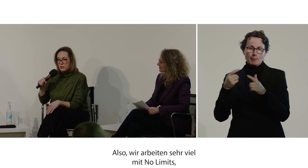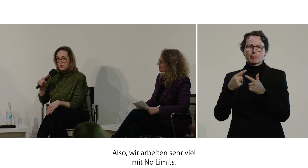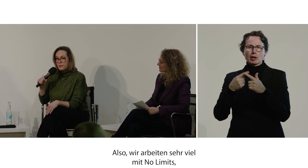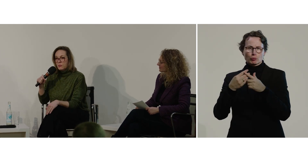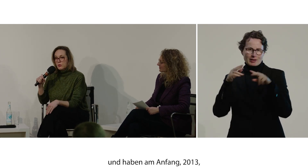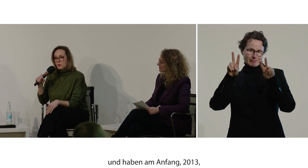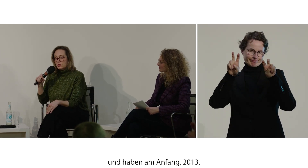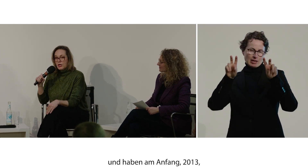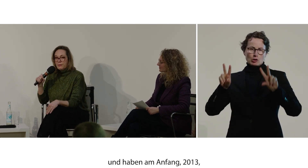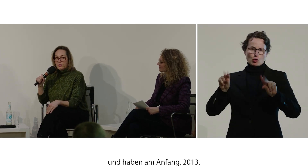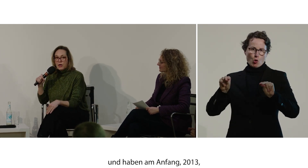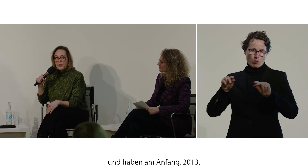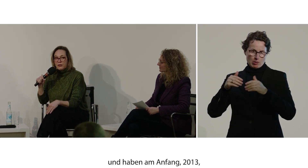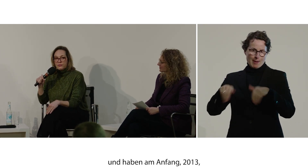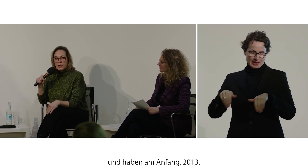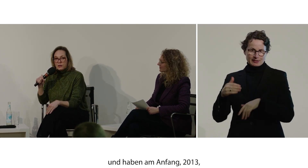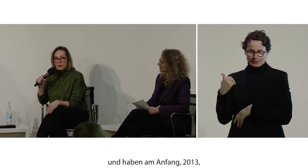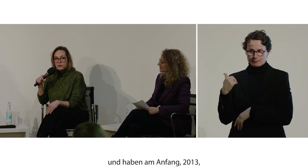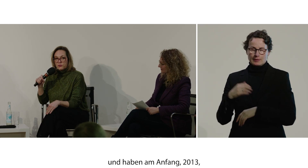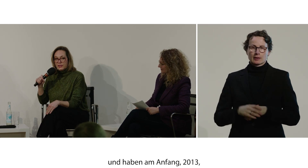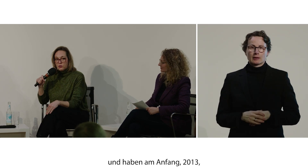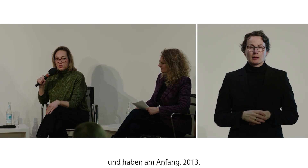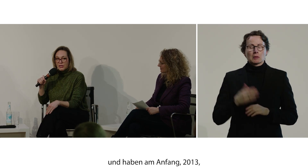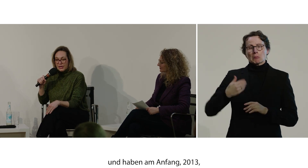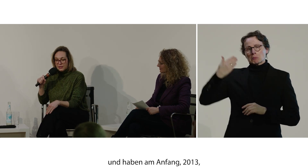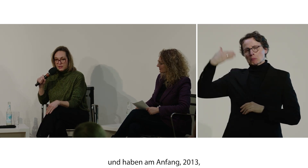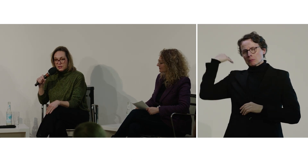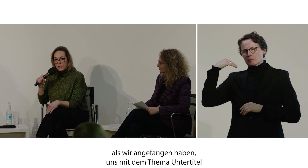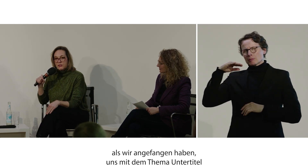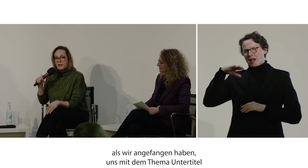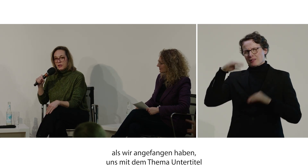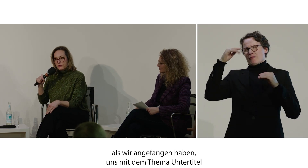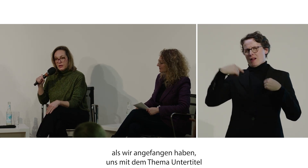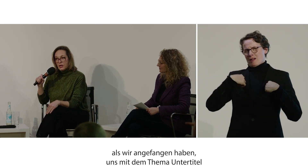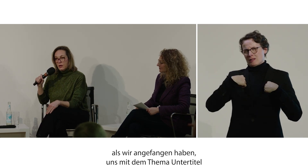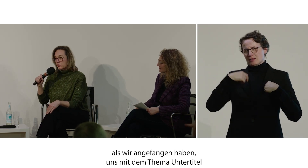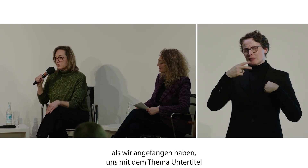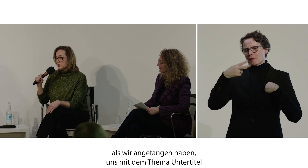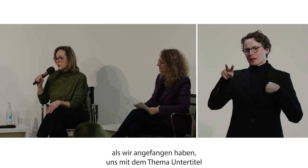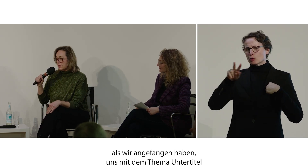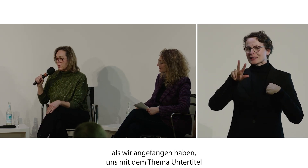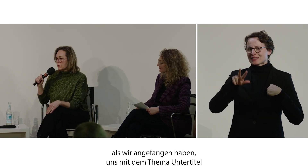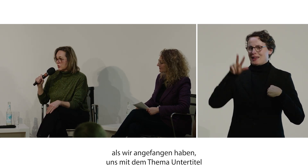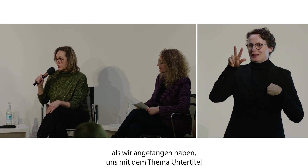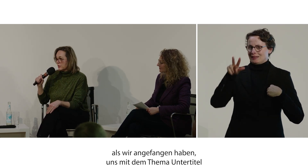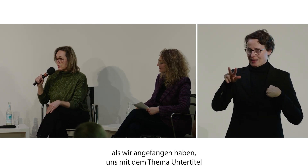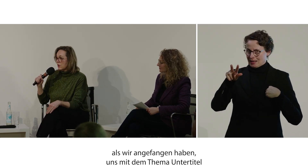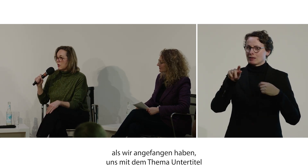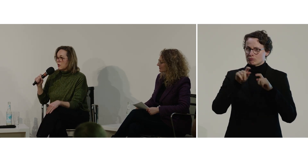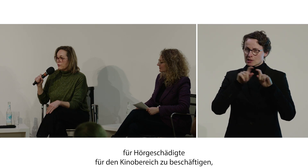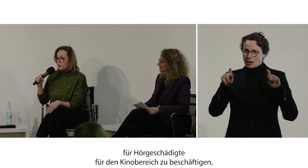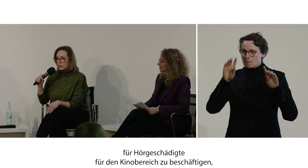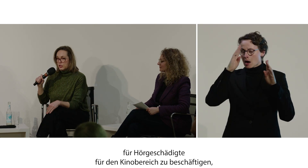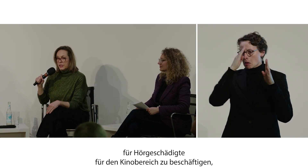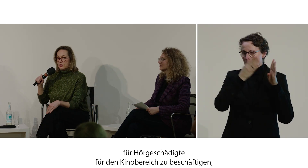Limits und haben am Anfang, also 2013, als wir angefangen haben, uns mit dem Thema Untertitel